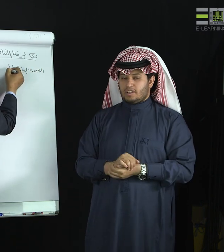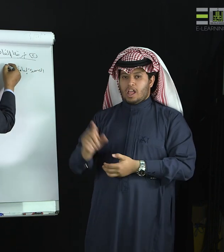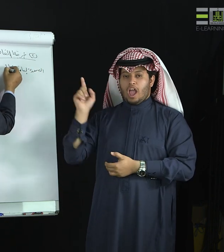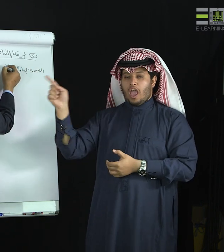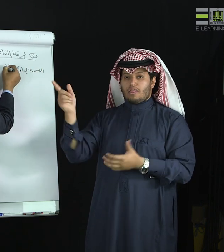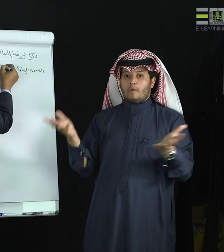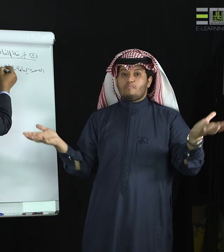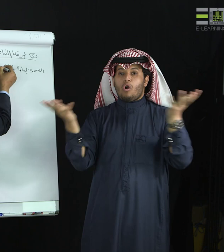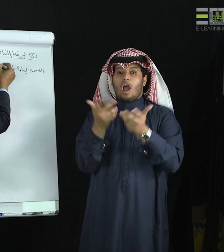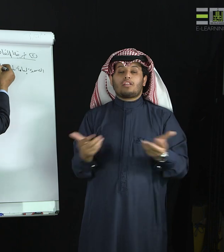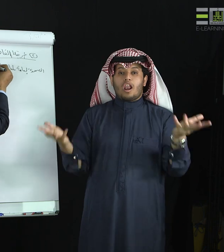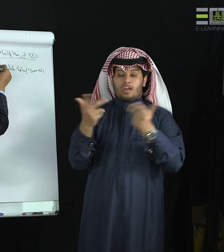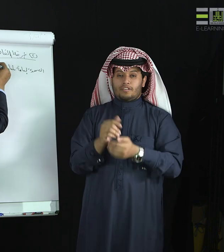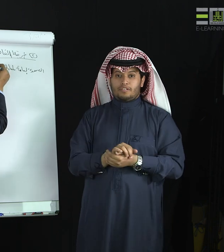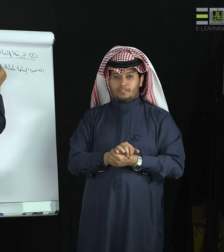لمعادلة